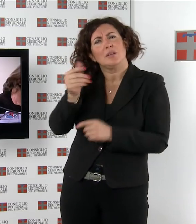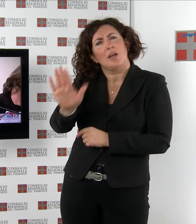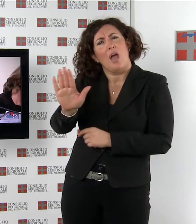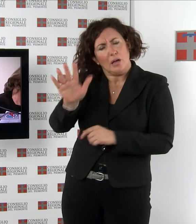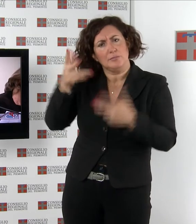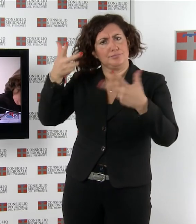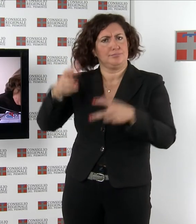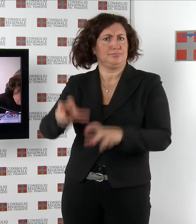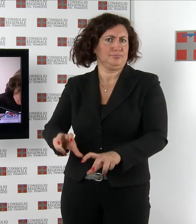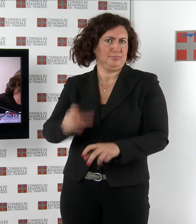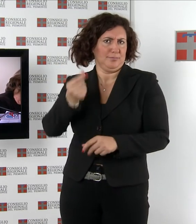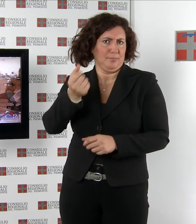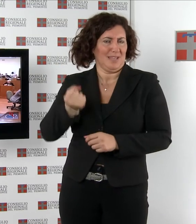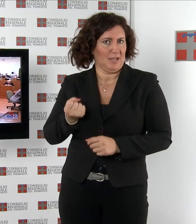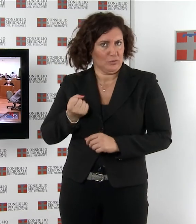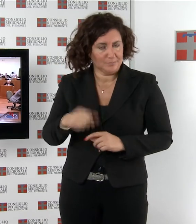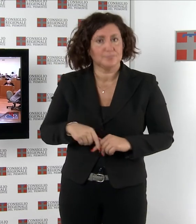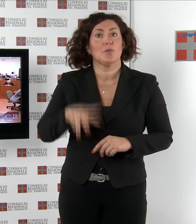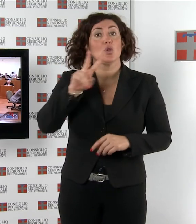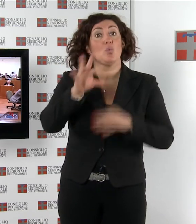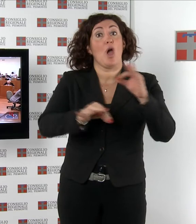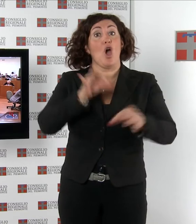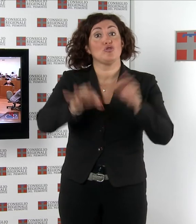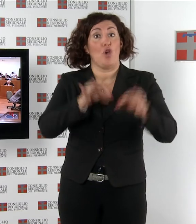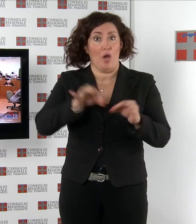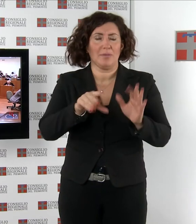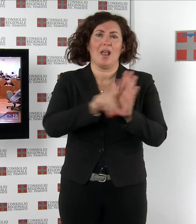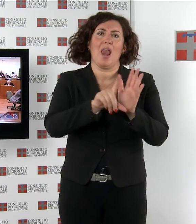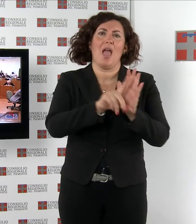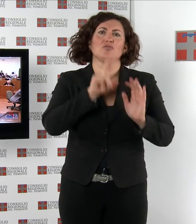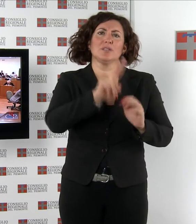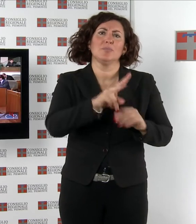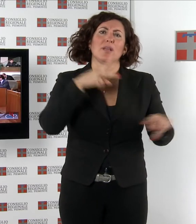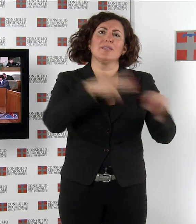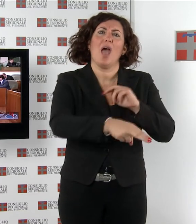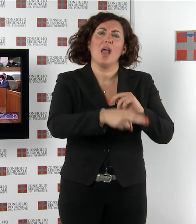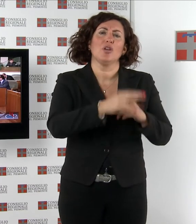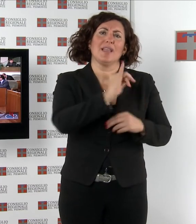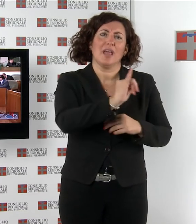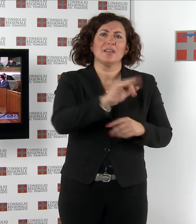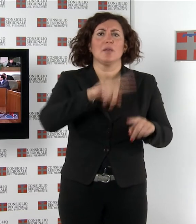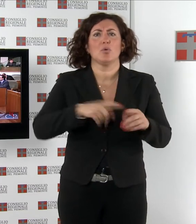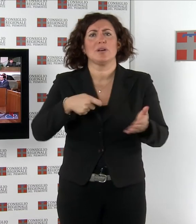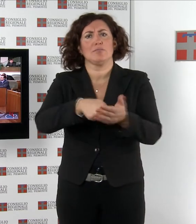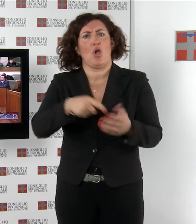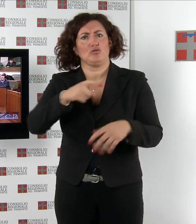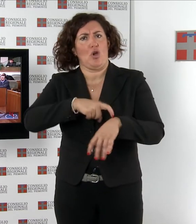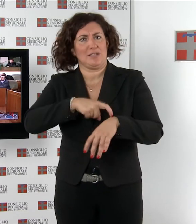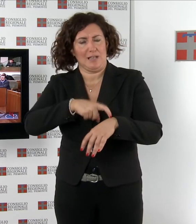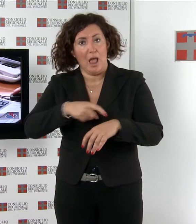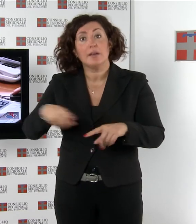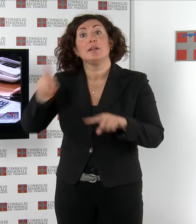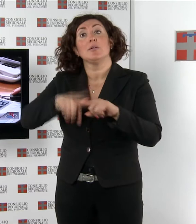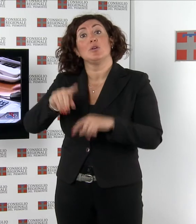Nella seduta del 2 ottobre la legge per stabilire nuovi tagli su indennità e rimborsi dei consiglieri e nella seduta del 3 la riforma dello statuto per